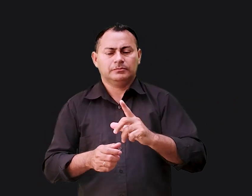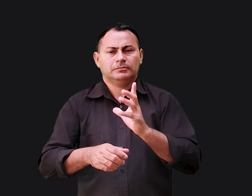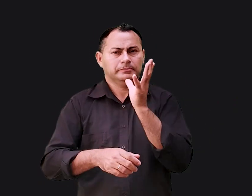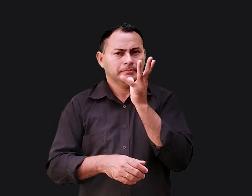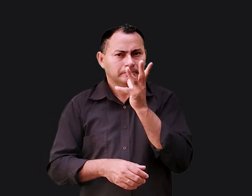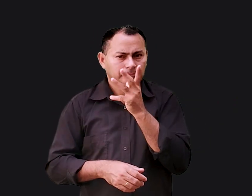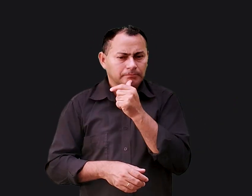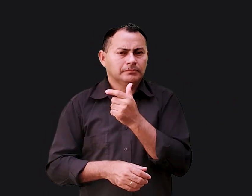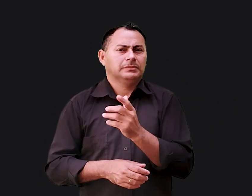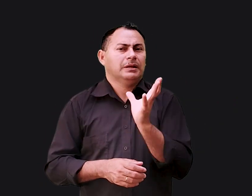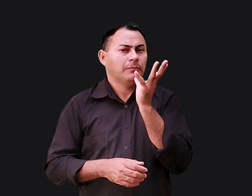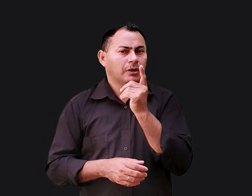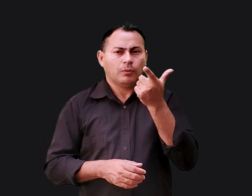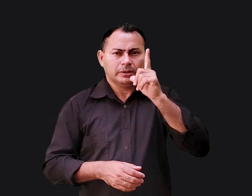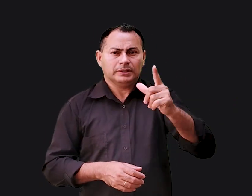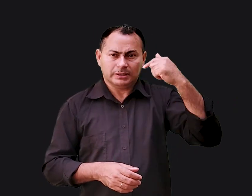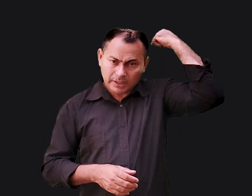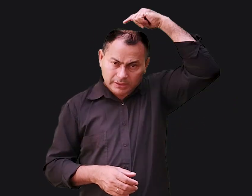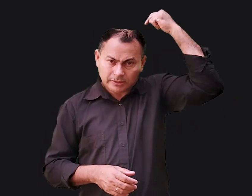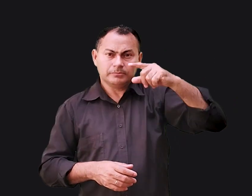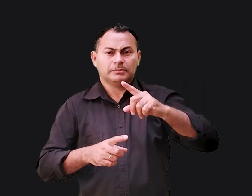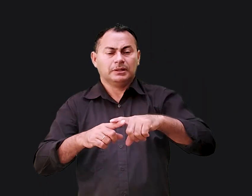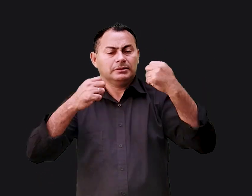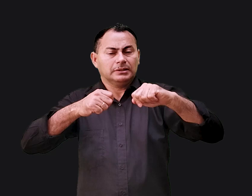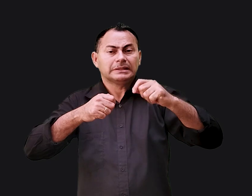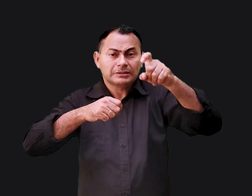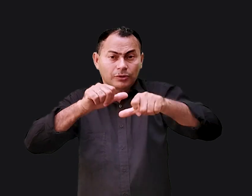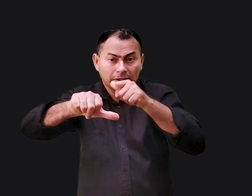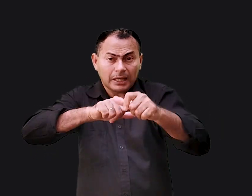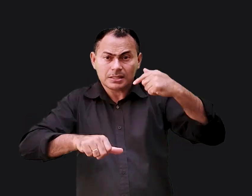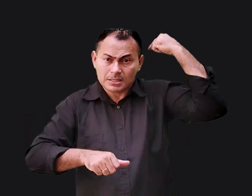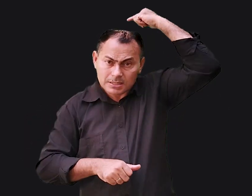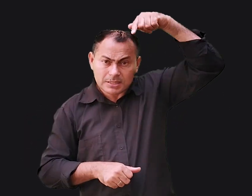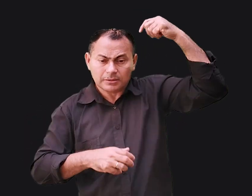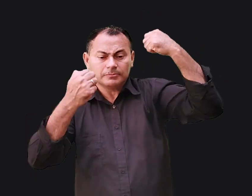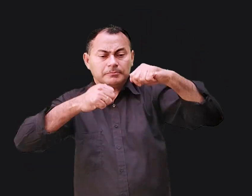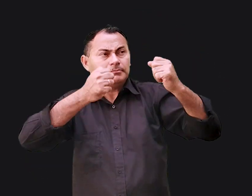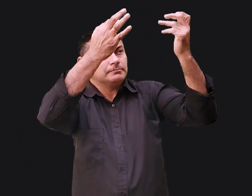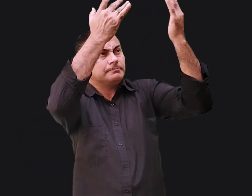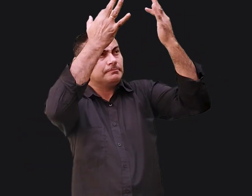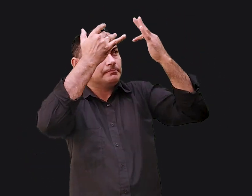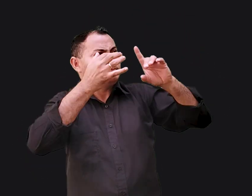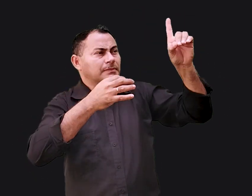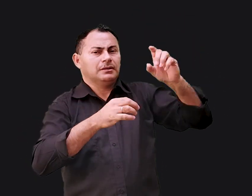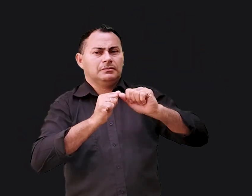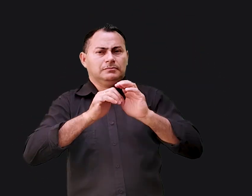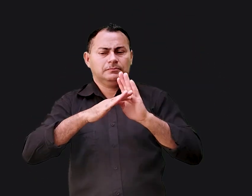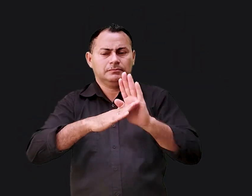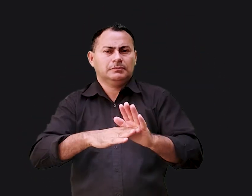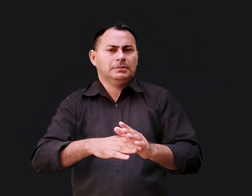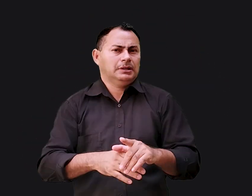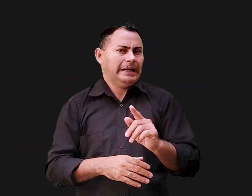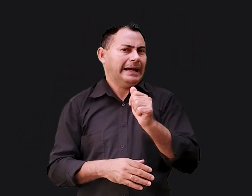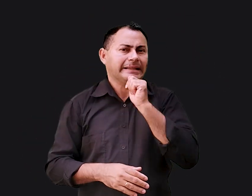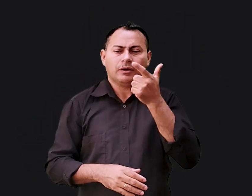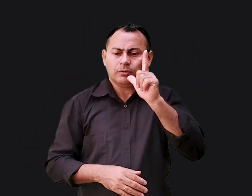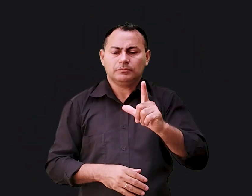se conseguir a santidade. Para sermos santos, precisamos da graça de Deus. A graça de Deus é o favor e a bênção que não conquistamos por